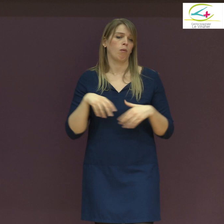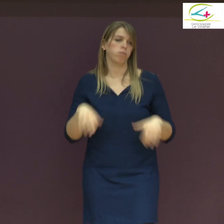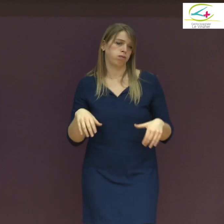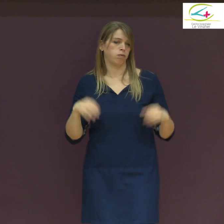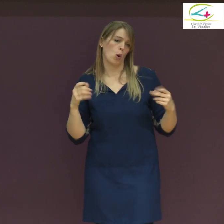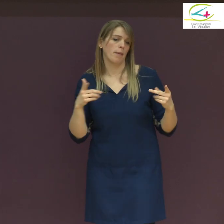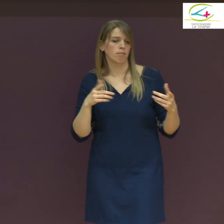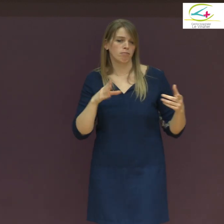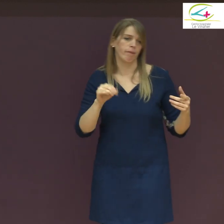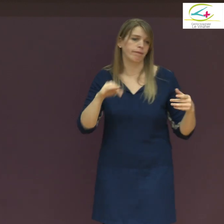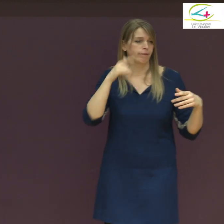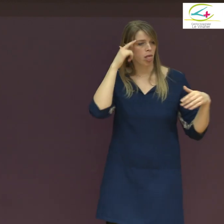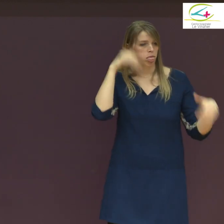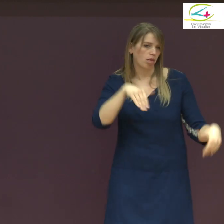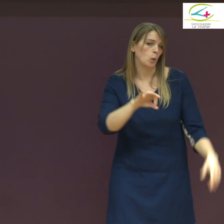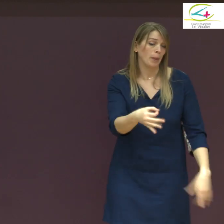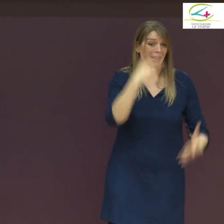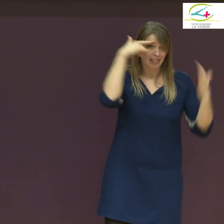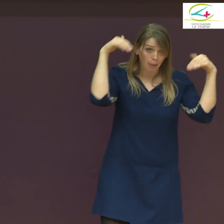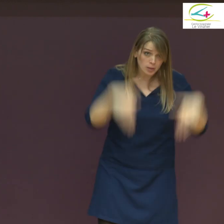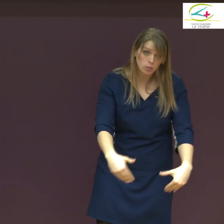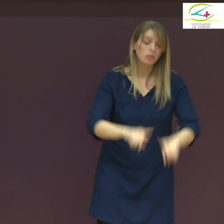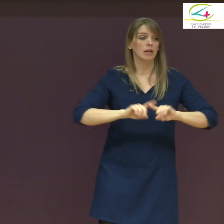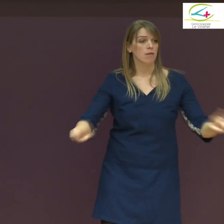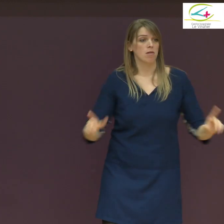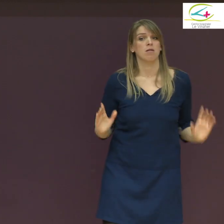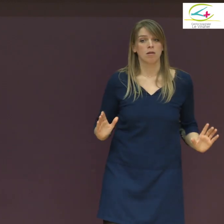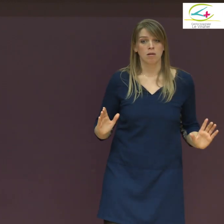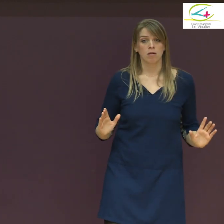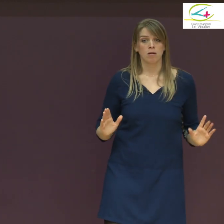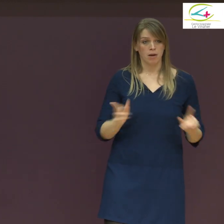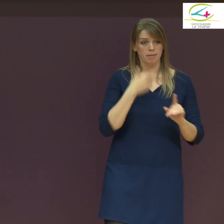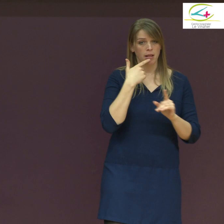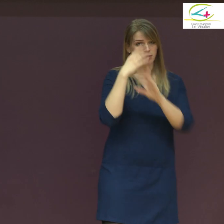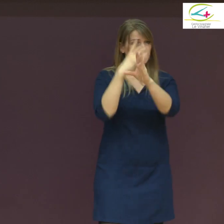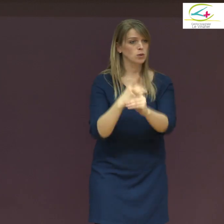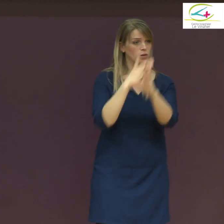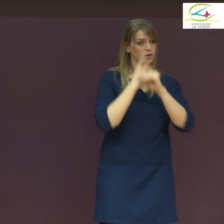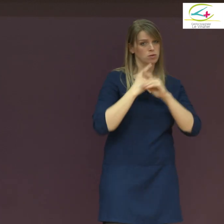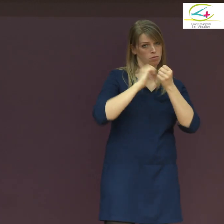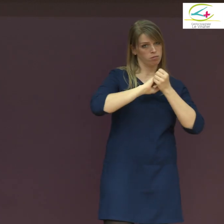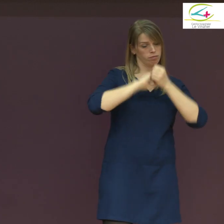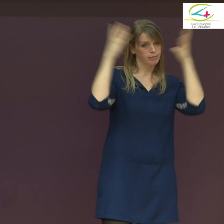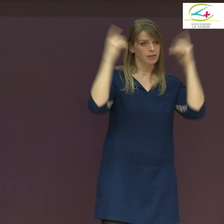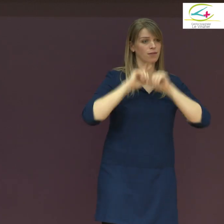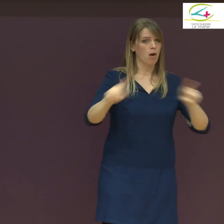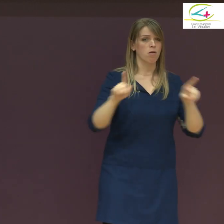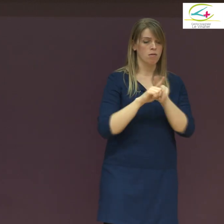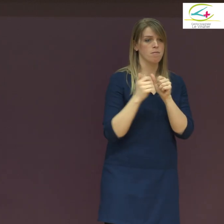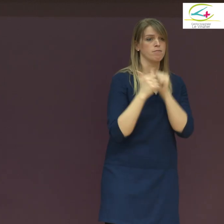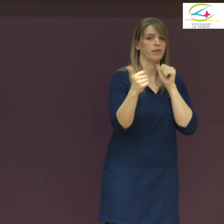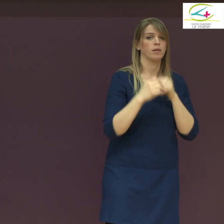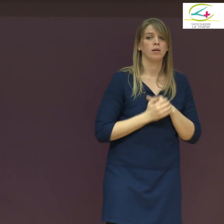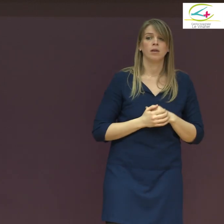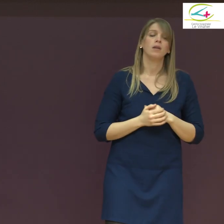chose, parce qu'on ne parle pas de la même chose, et du coup, il y a, ben, il y a un hiatus. Alors pourquoi je dis